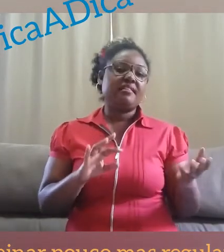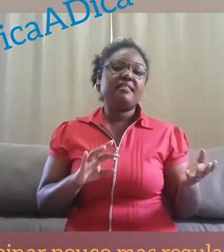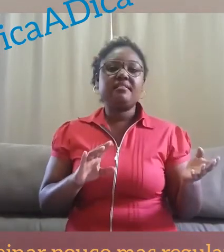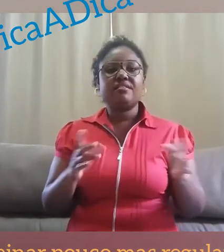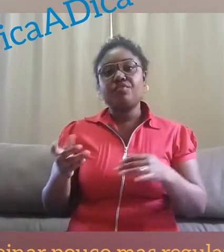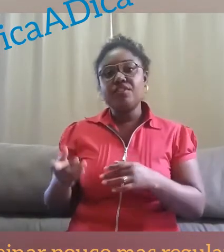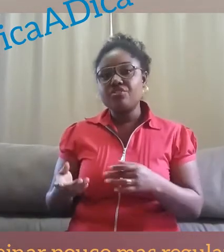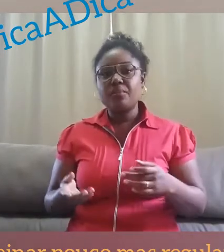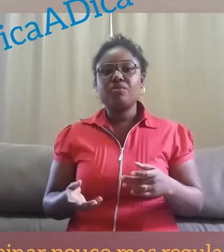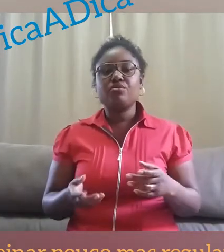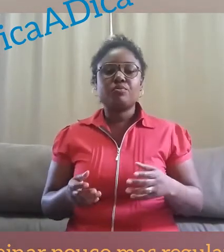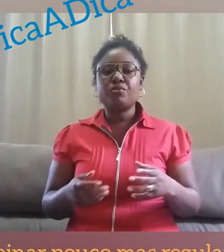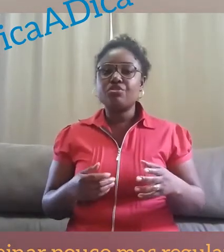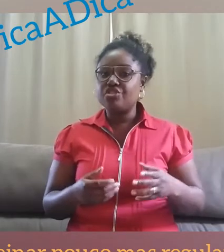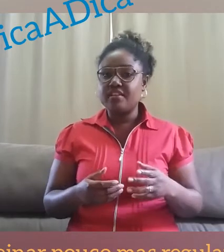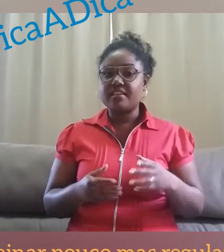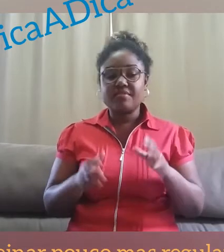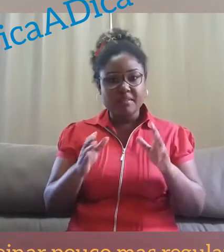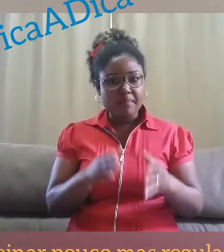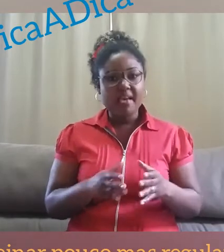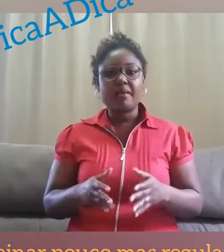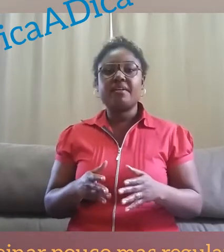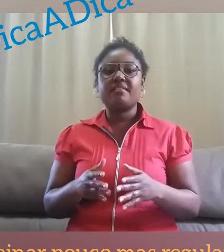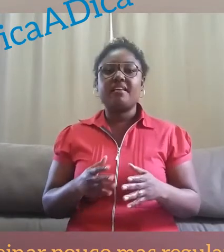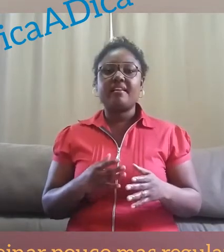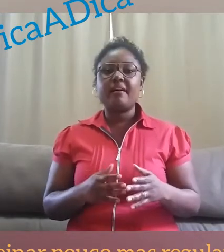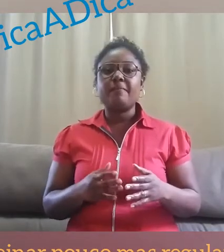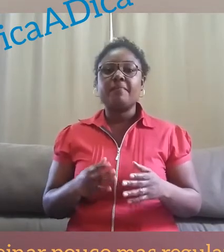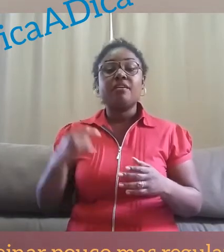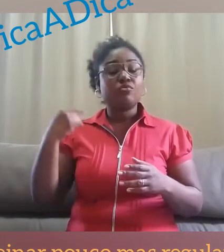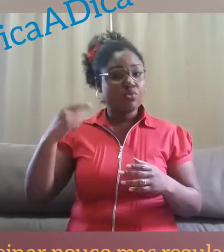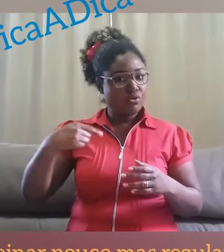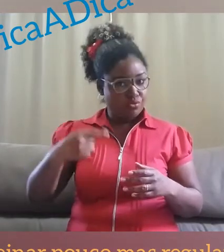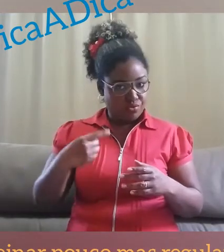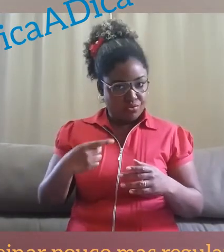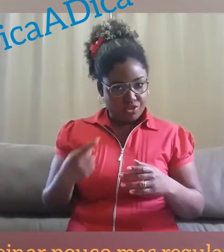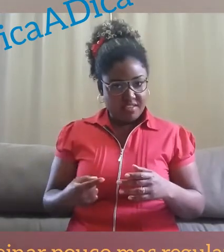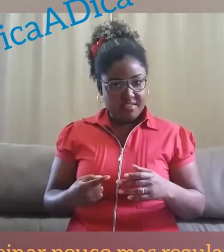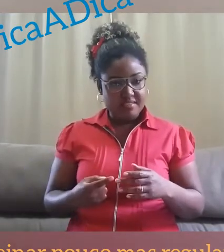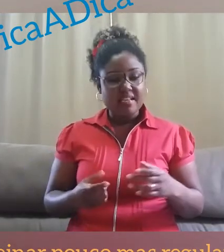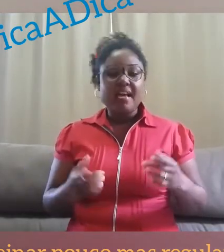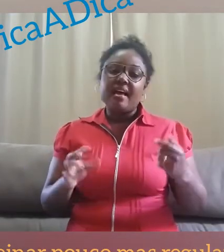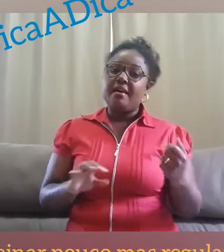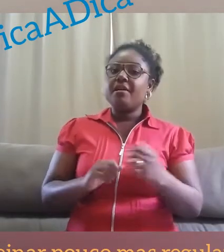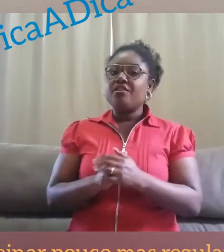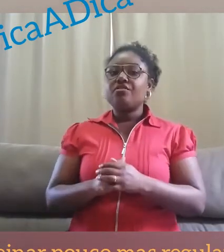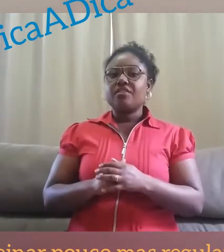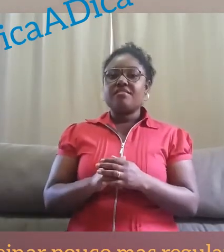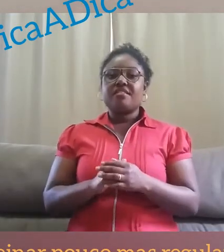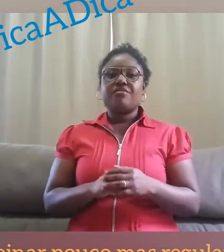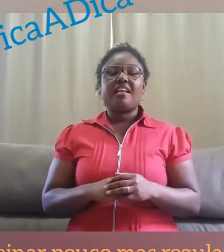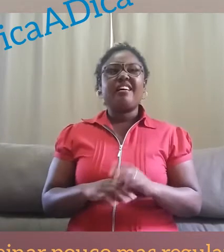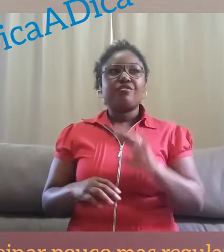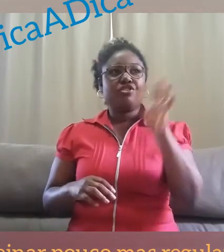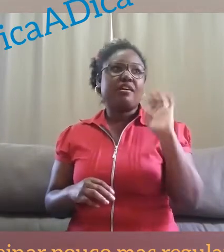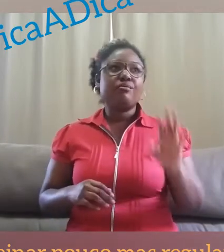15, 20 minutos por dia que você pega para treinar todos os dias, é melhor do que você falar, eu vou tirar